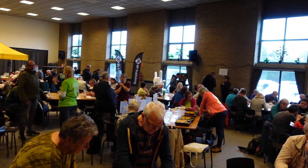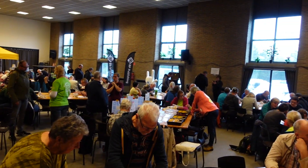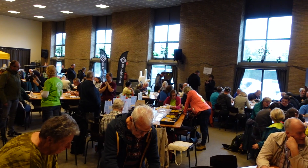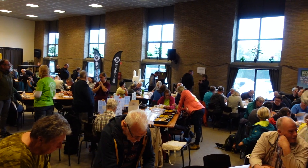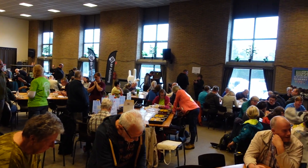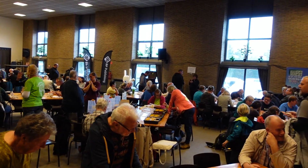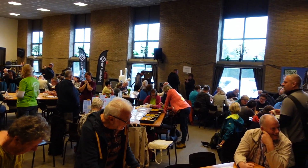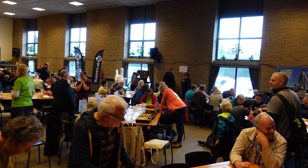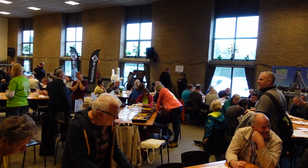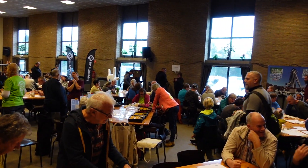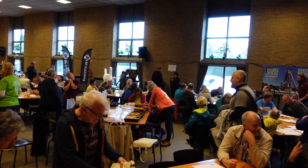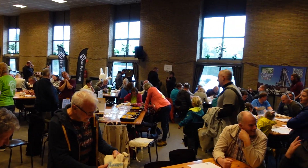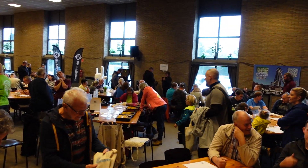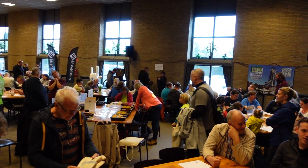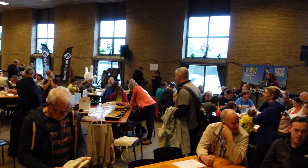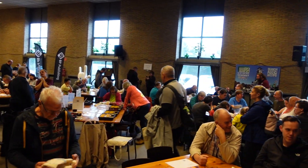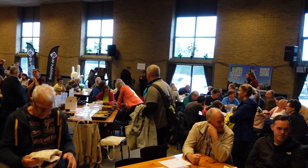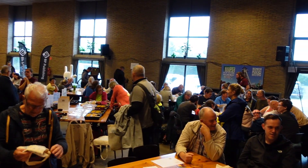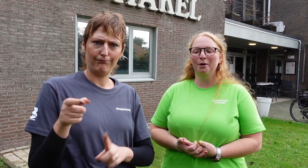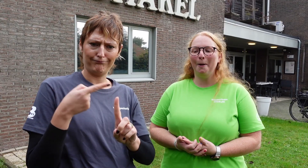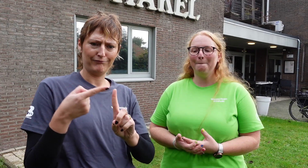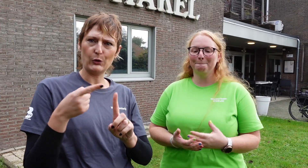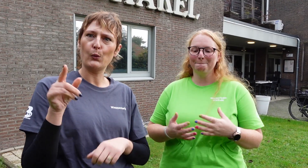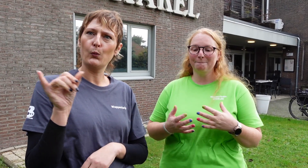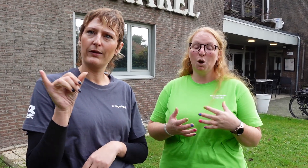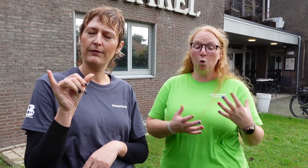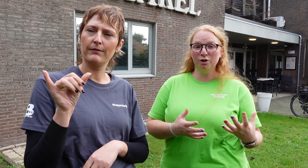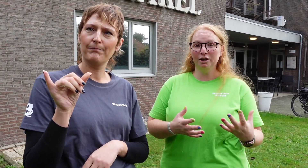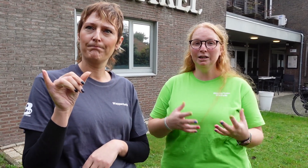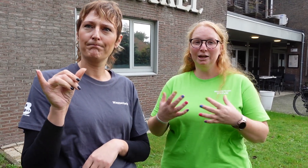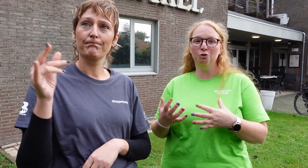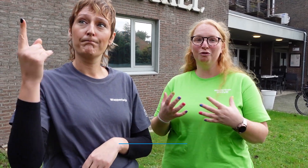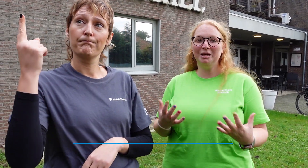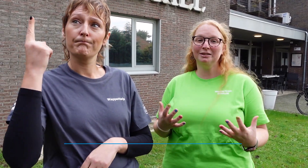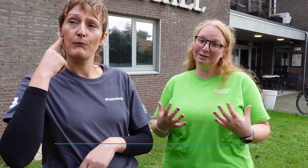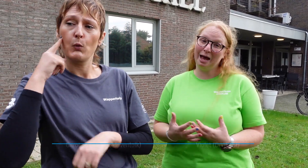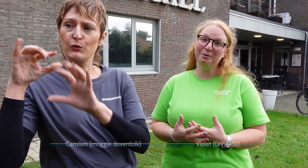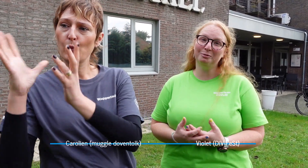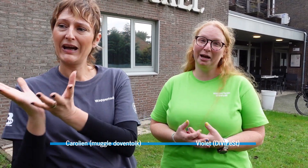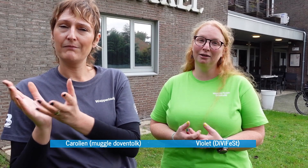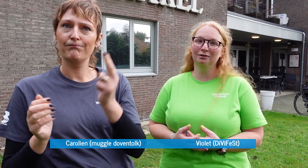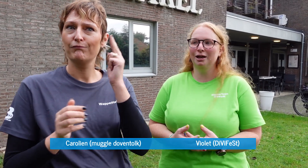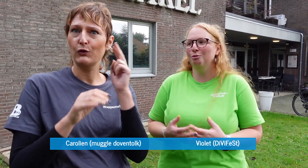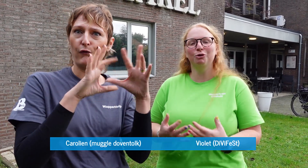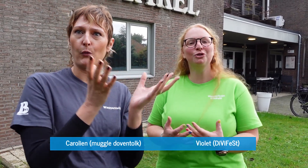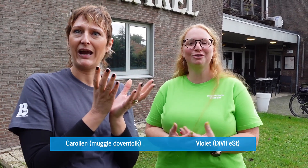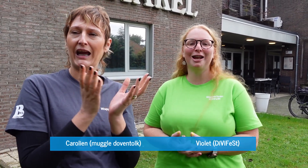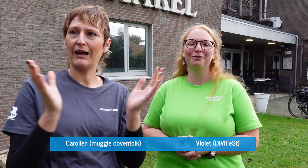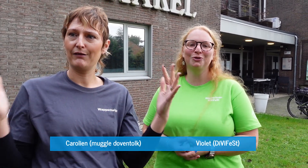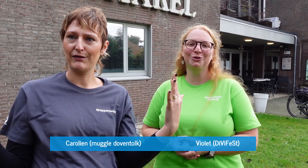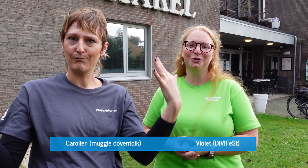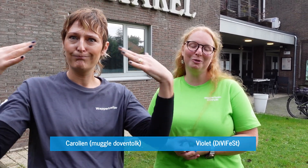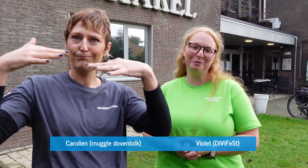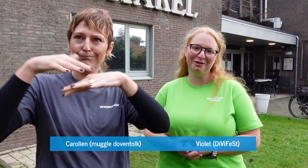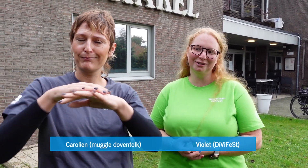plezier dit weekend is eigenlijk bedoeld om ehm horende en dove mensen samen te brengen hè een brug te